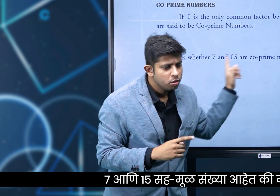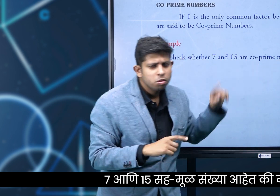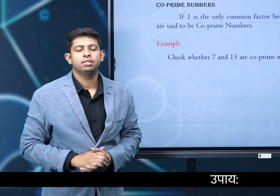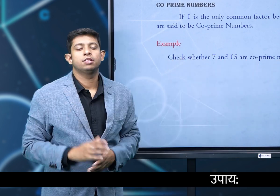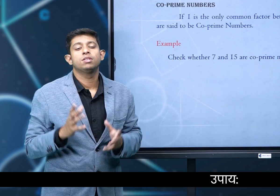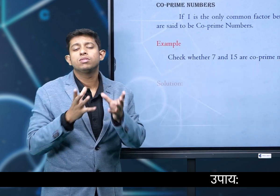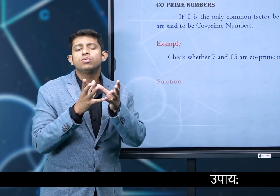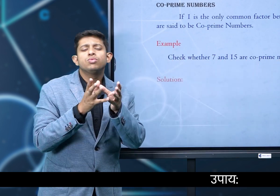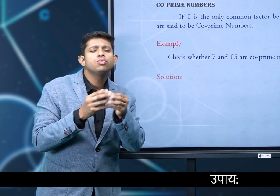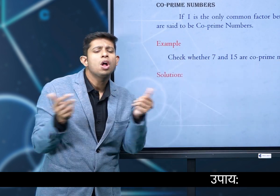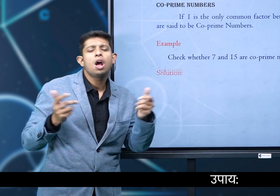उपाय: